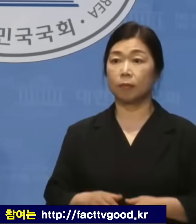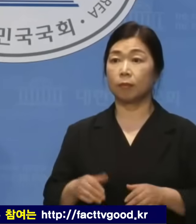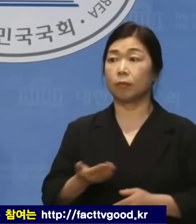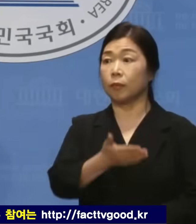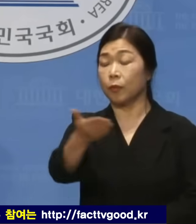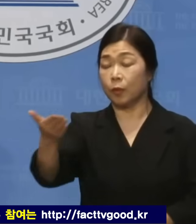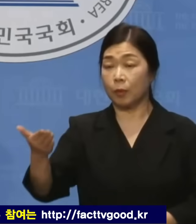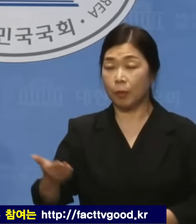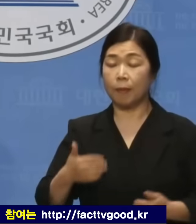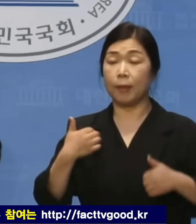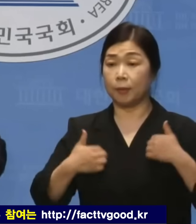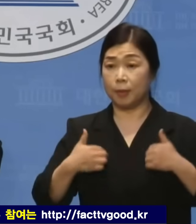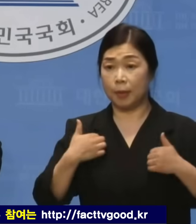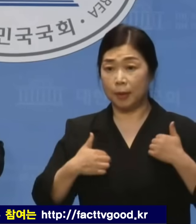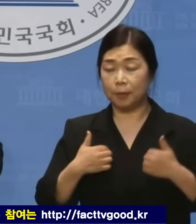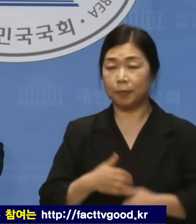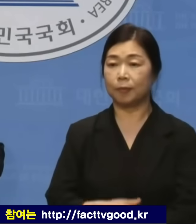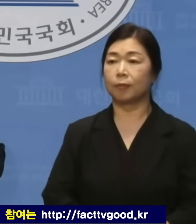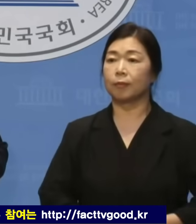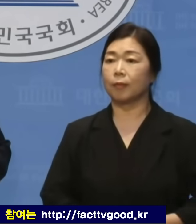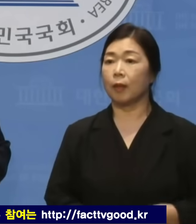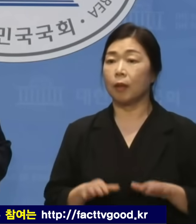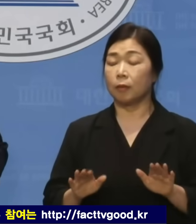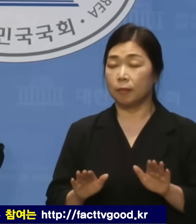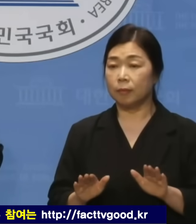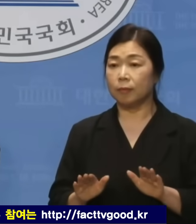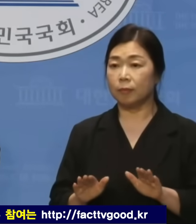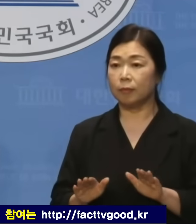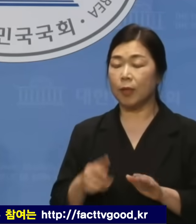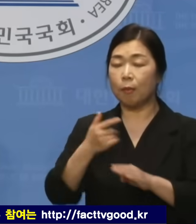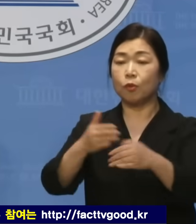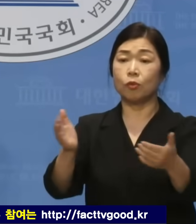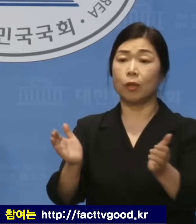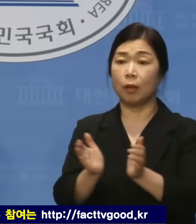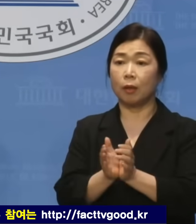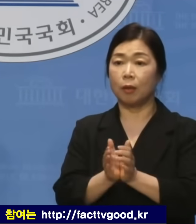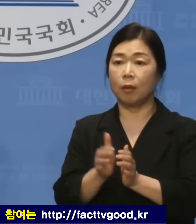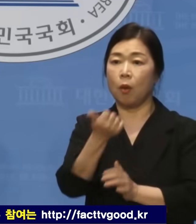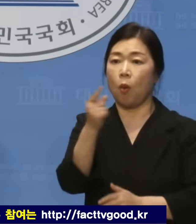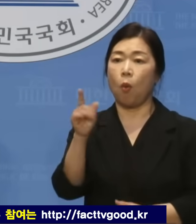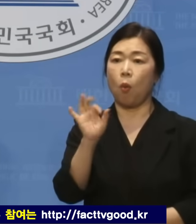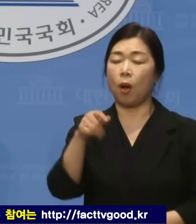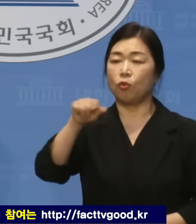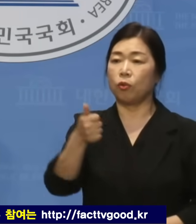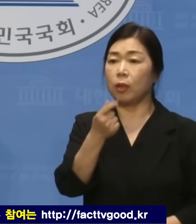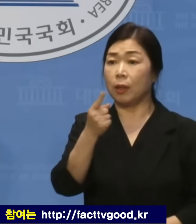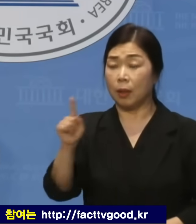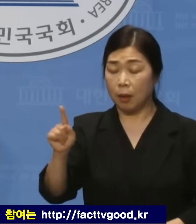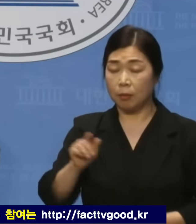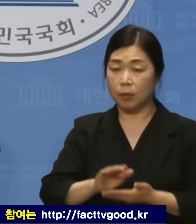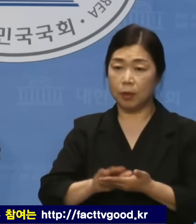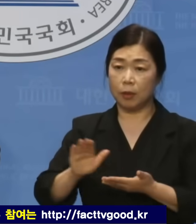네, 언론인 여러분 반갑습니다. 저는 더불어민주당 황운하 국회의원입니다.